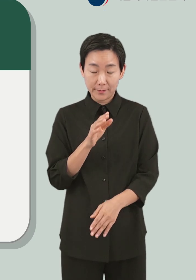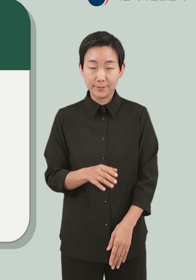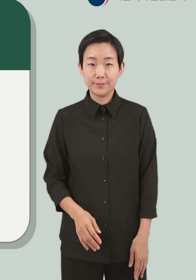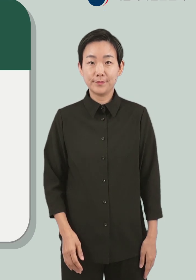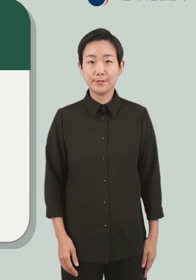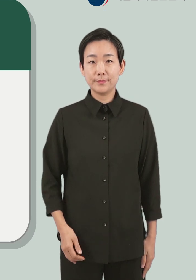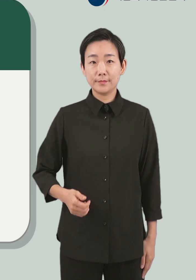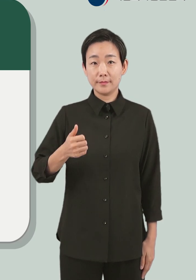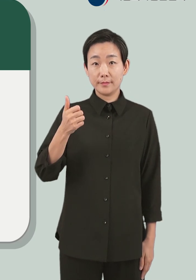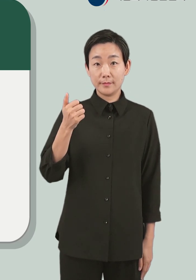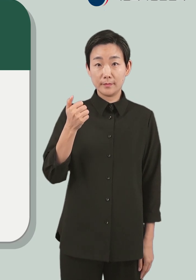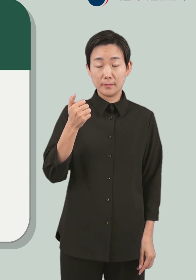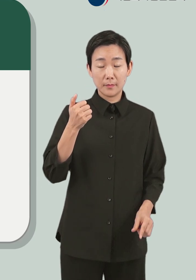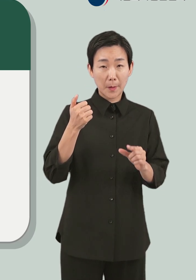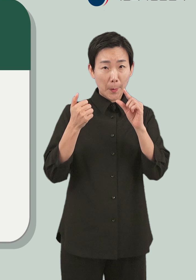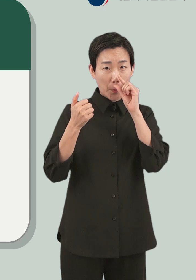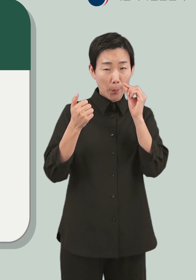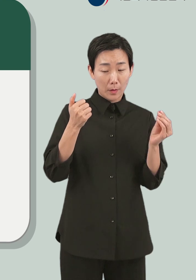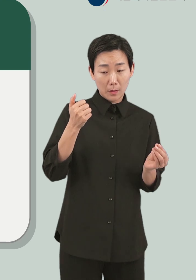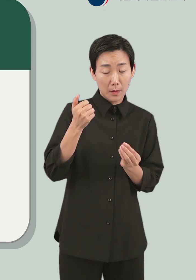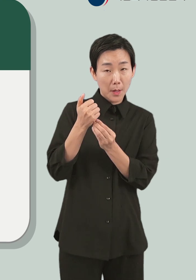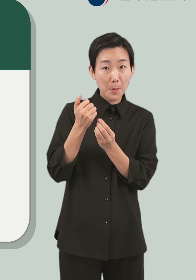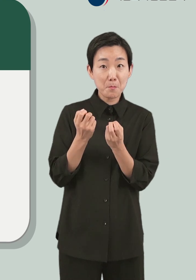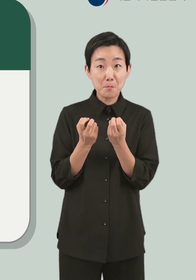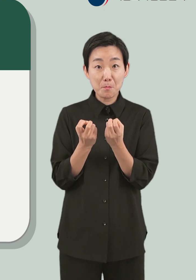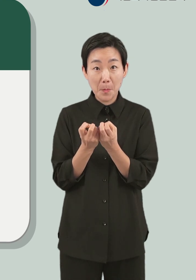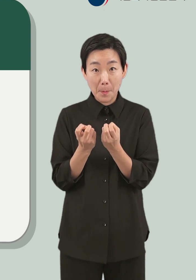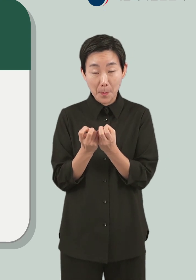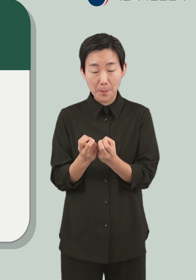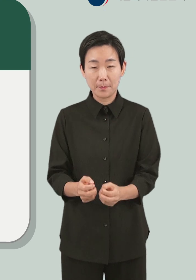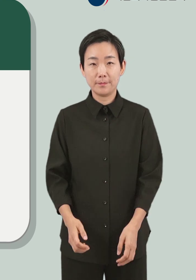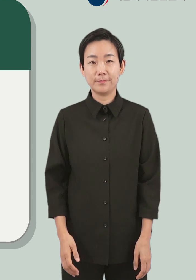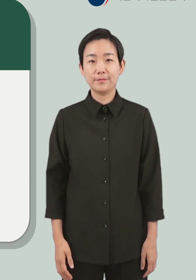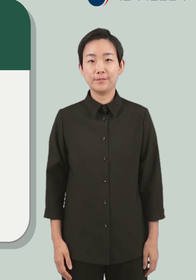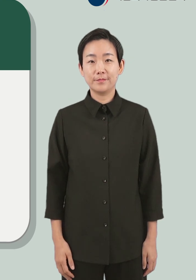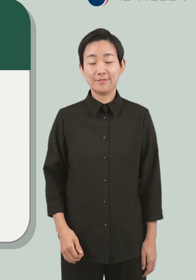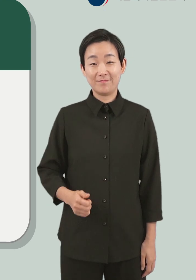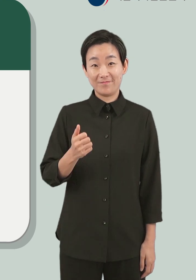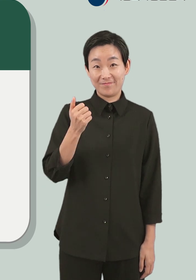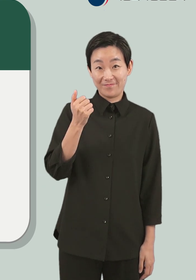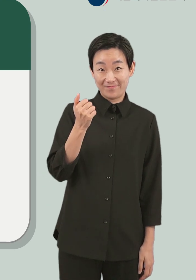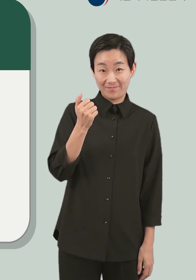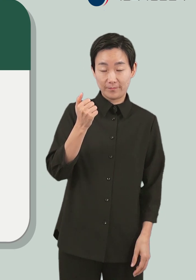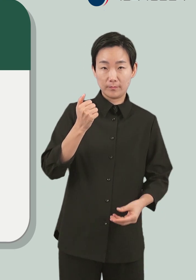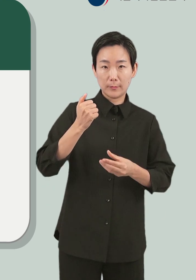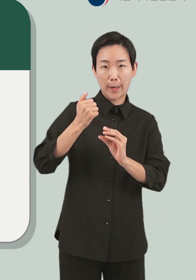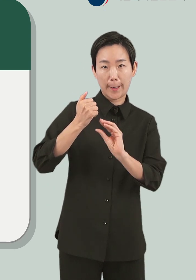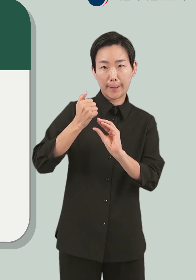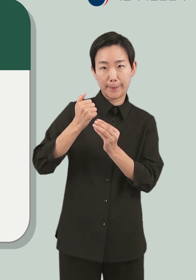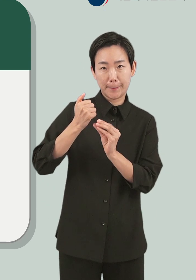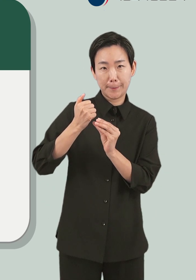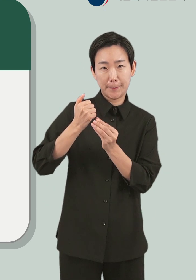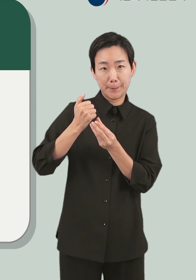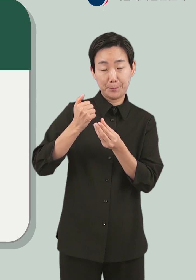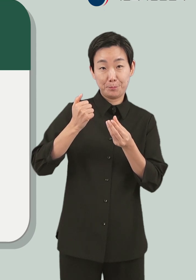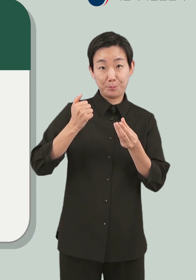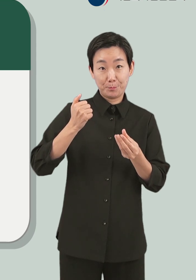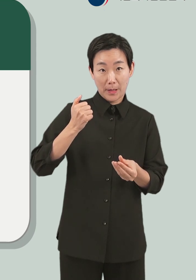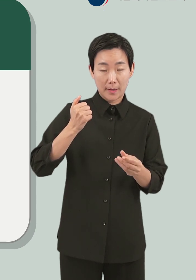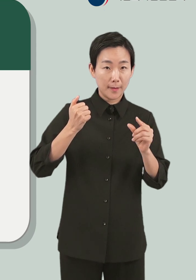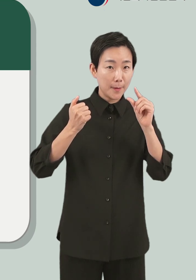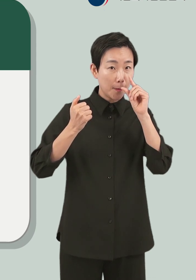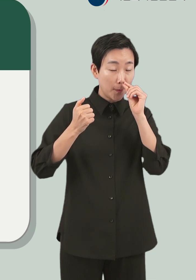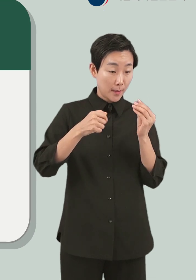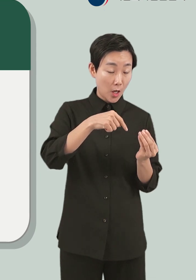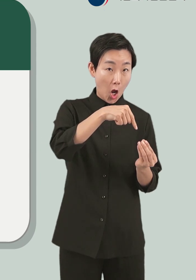체혈기에 체혈침의 둥근 보호캡이 앞쪽으로 오도록 밀어서 끼웁니다. 올바로 끼워지면 체혈침이 고정되는